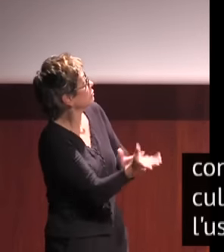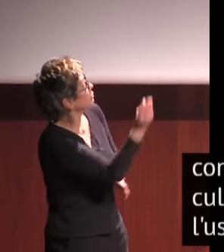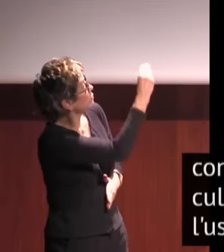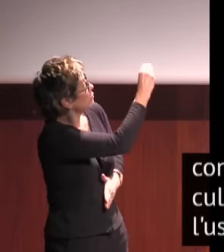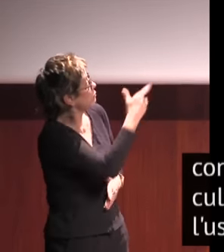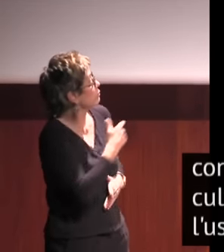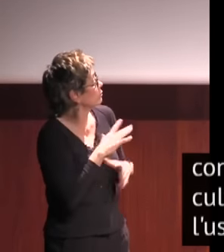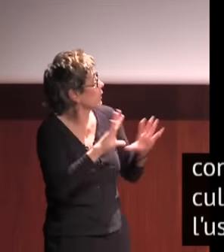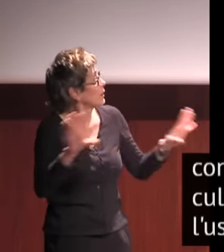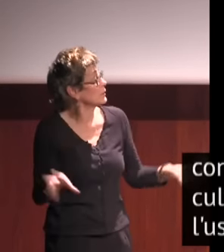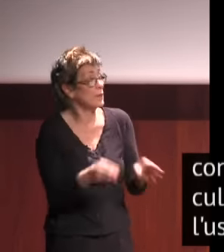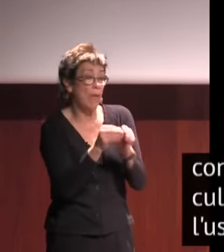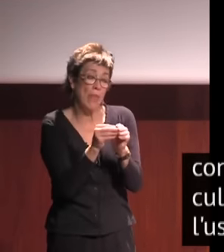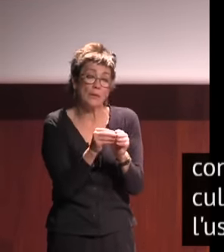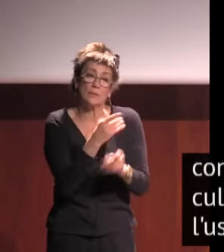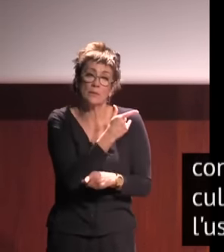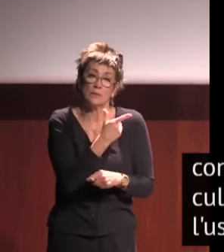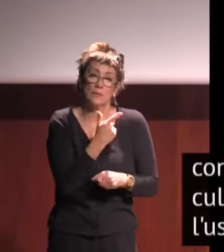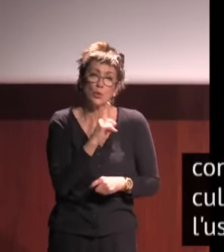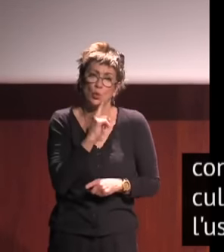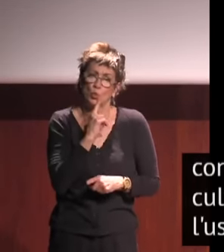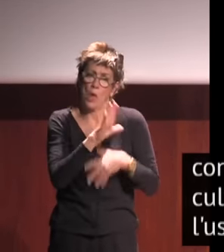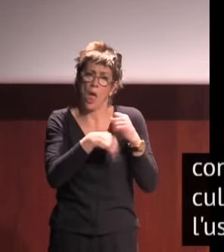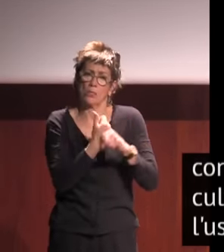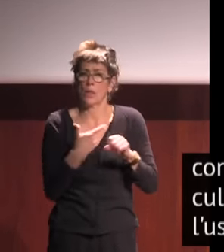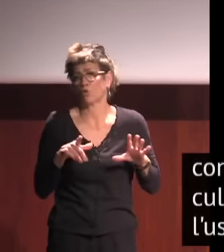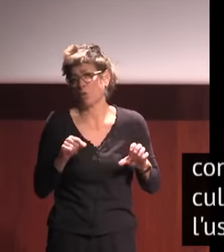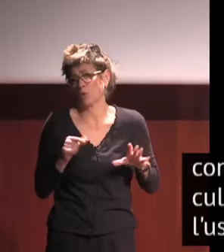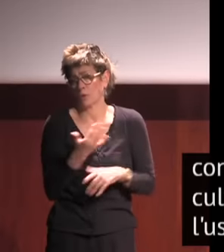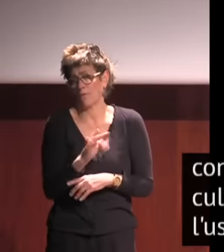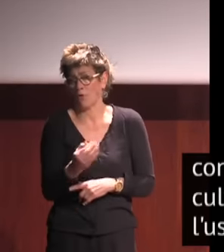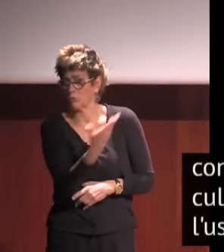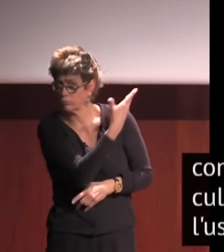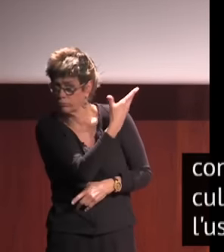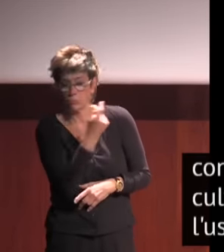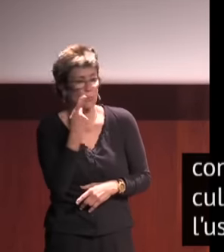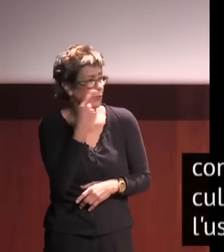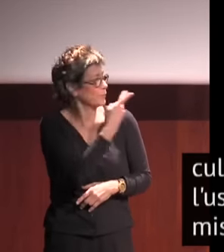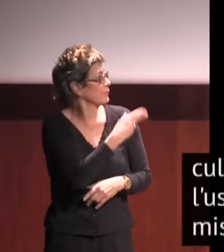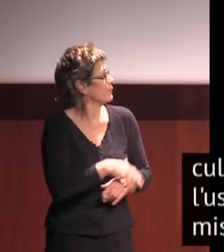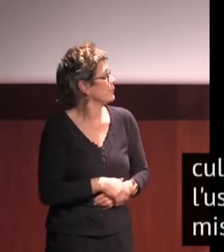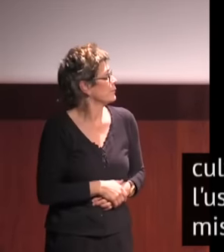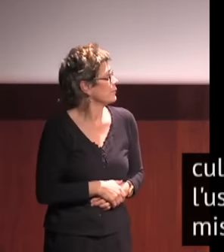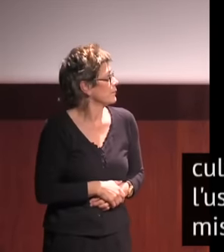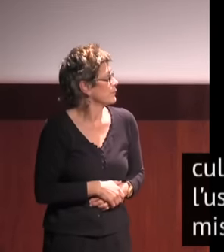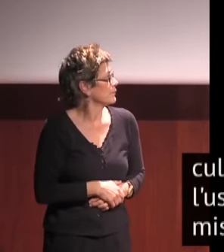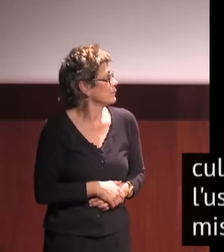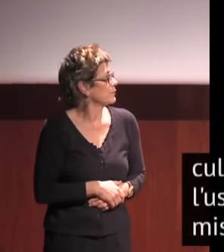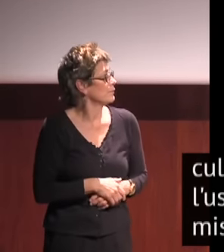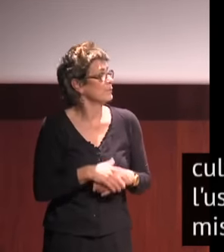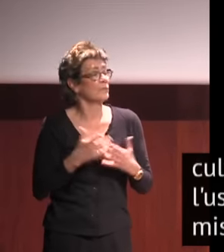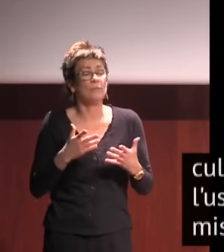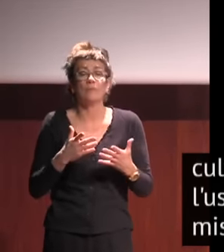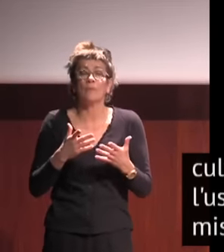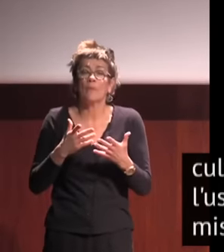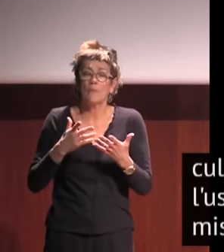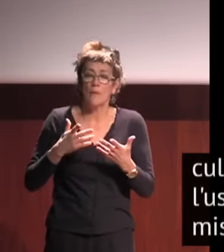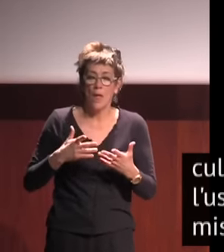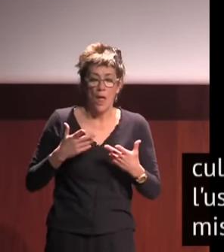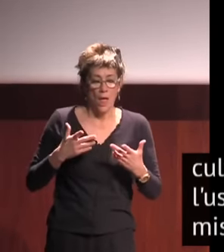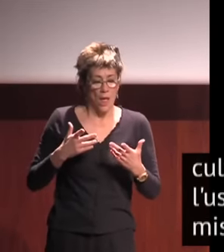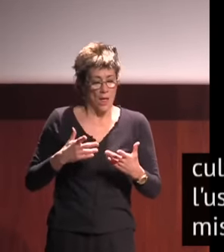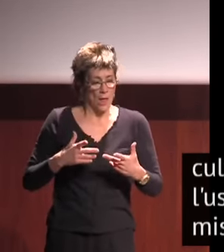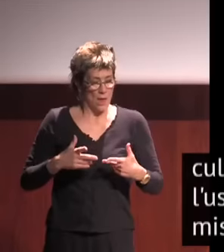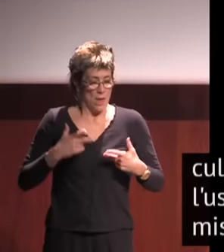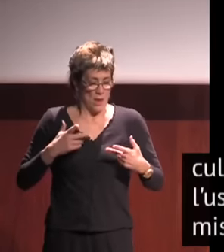des travaux depuis les années 70 en France. Alors, le point d'ancrage des méthodes dites biographiques dans la